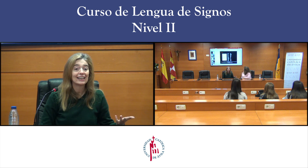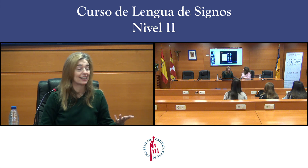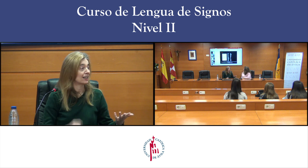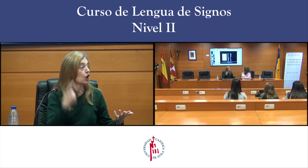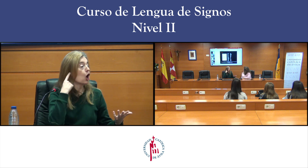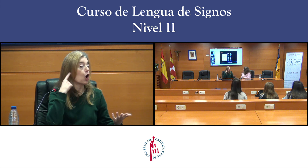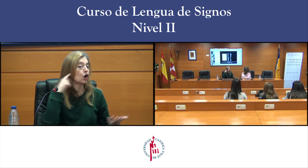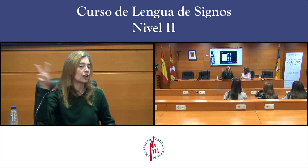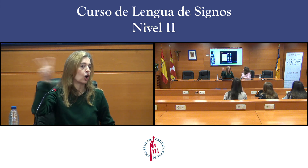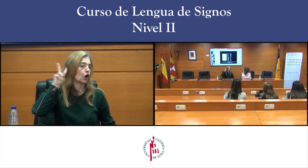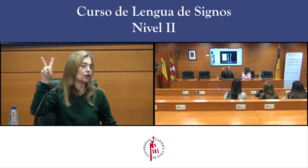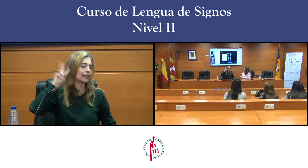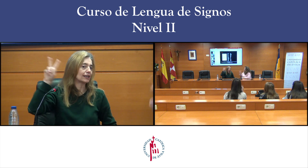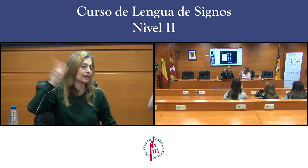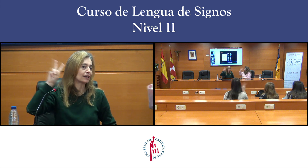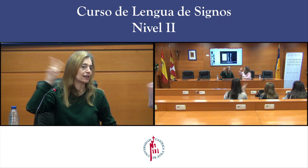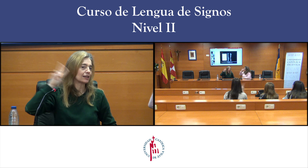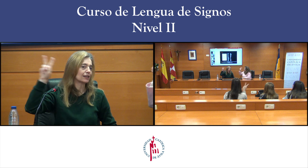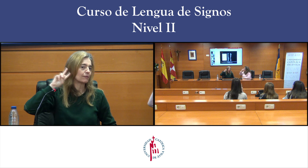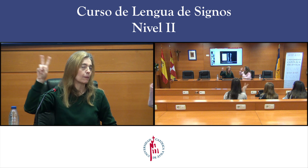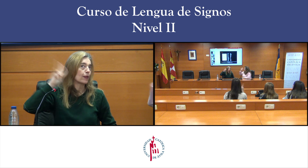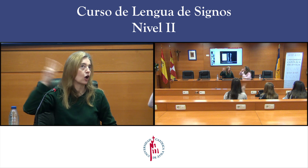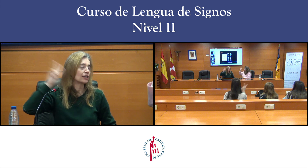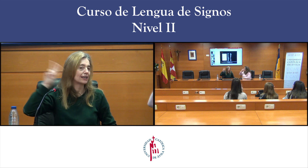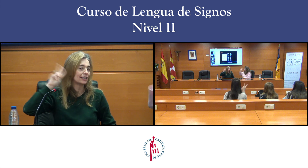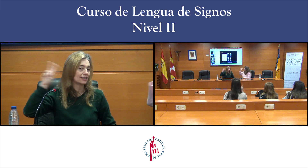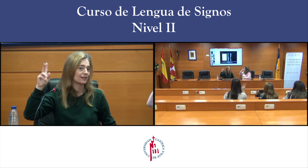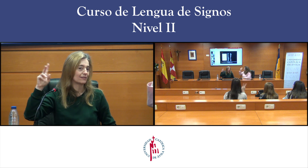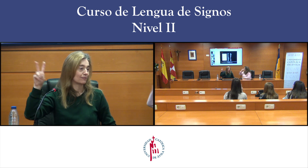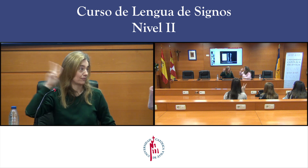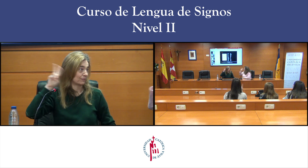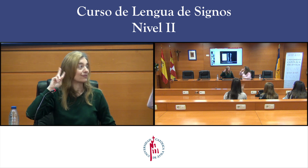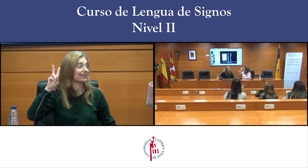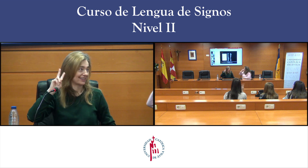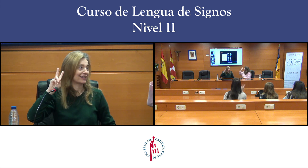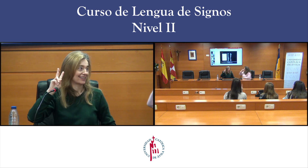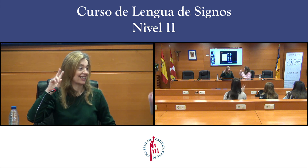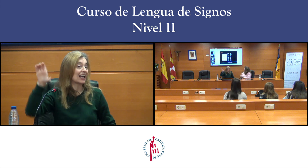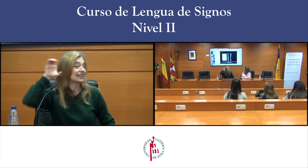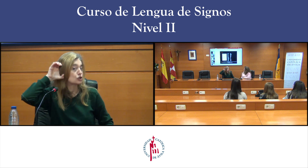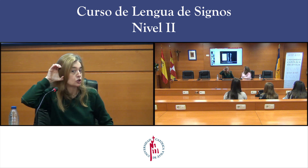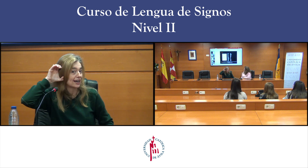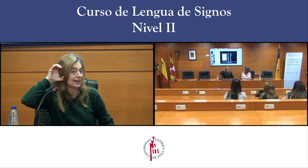oír oír no es lo mismo escuchar que oír en este caso escuchar